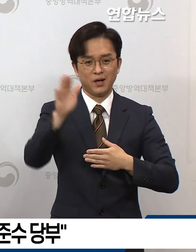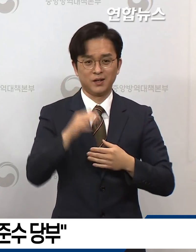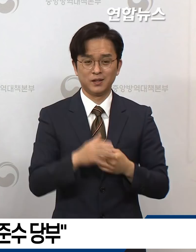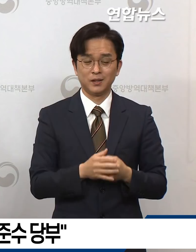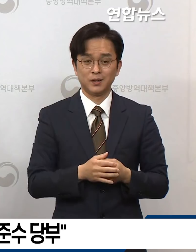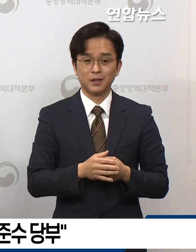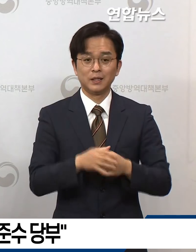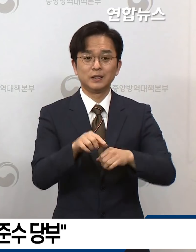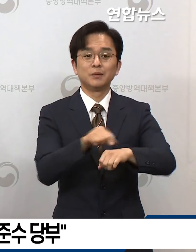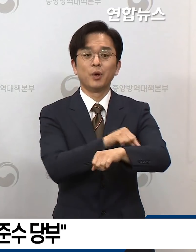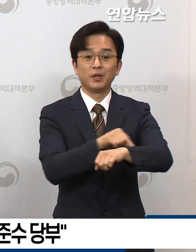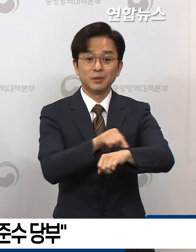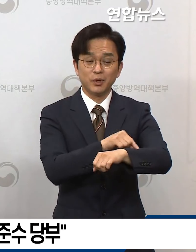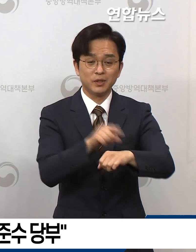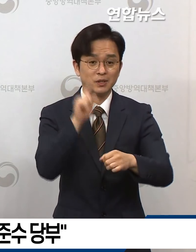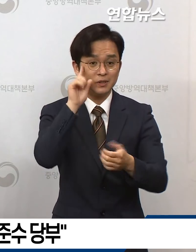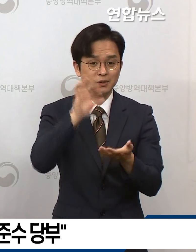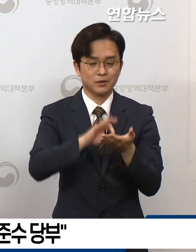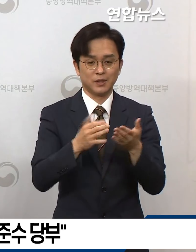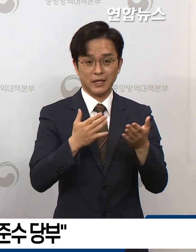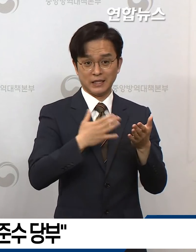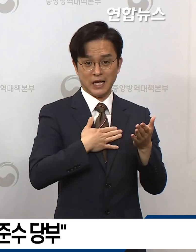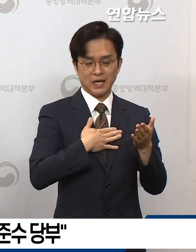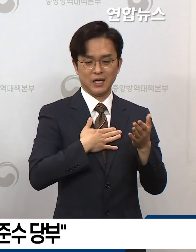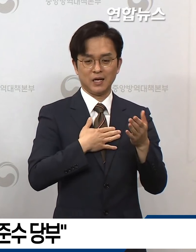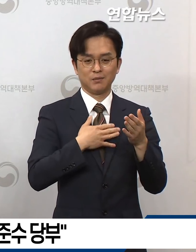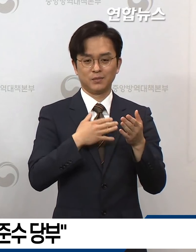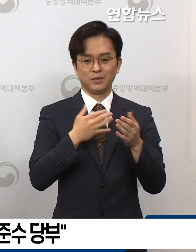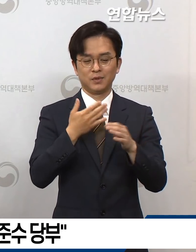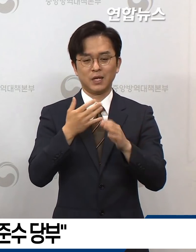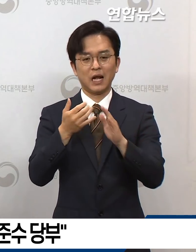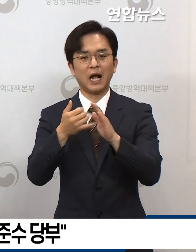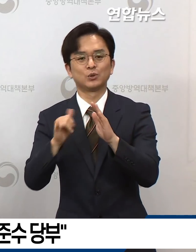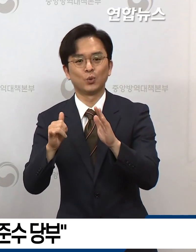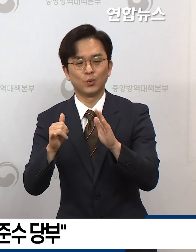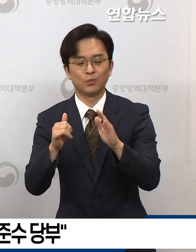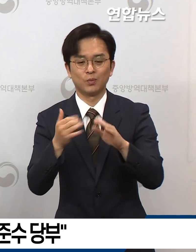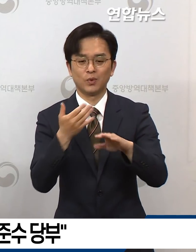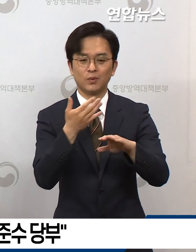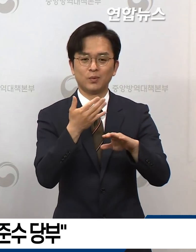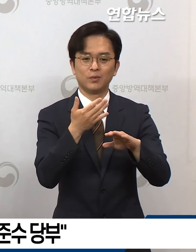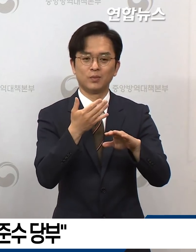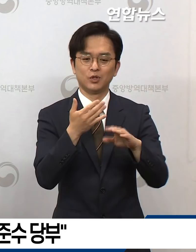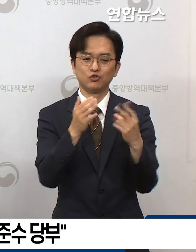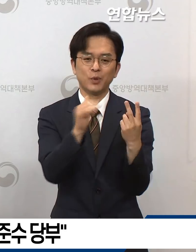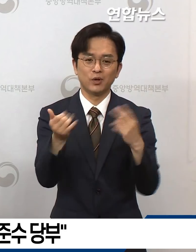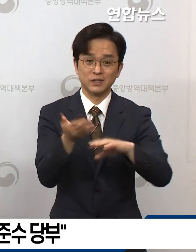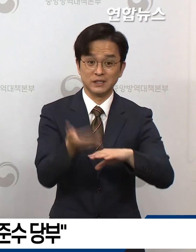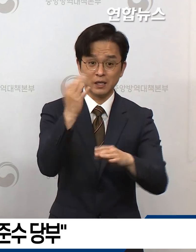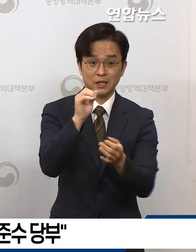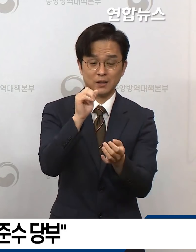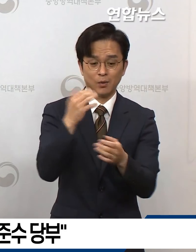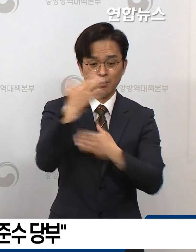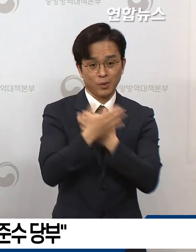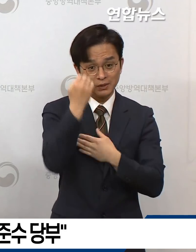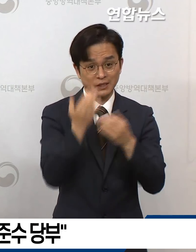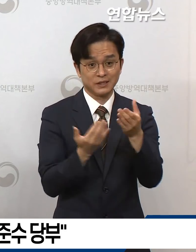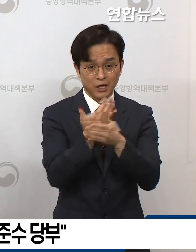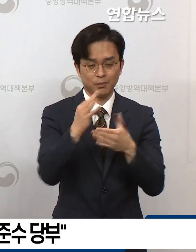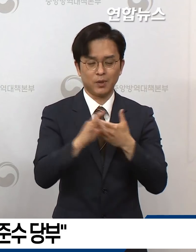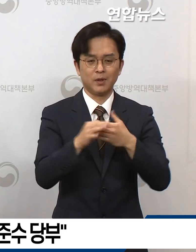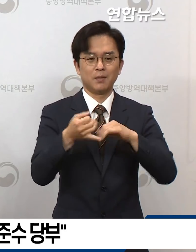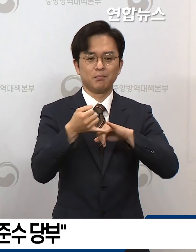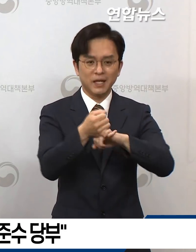속한 집단에서 2명 이상의 의심 증상이 발생할 경우에는 검사를 받아 주실 것을 당부를